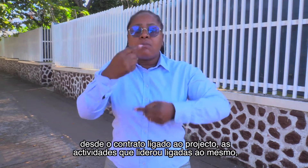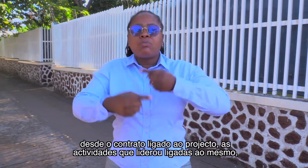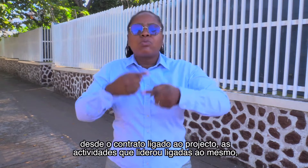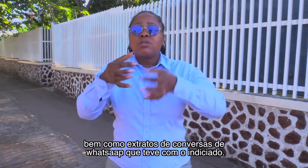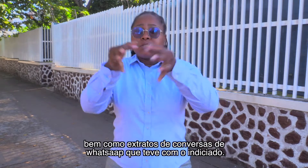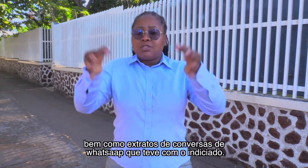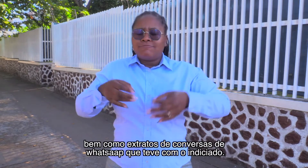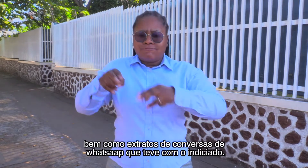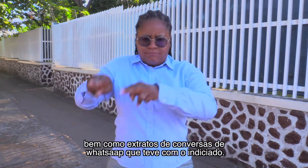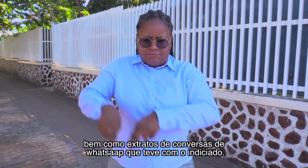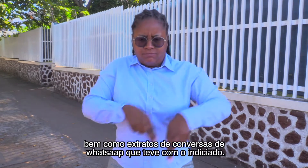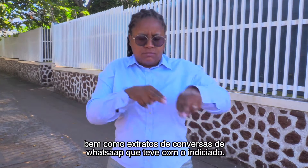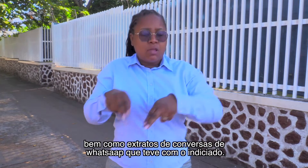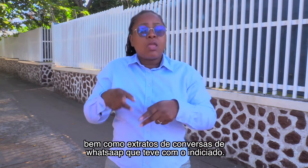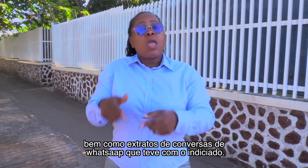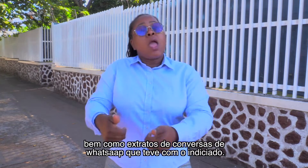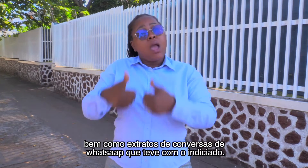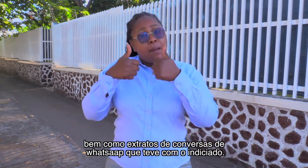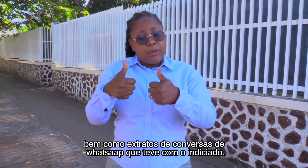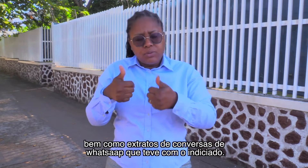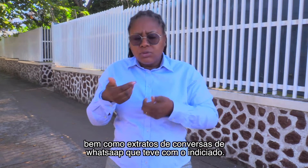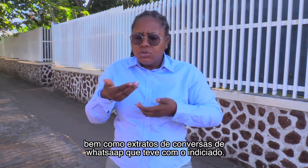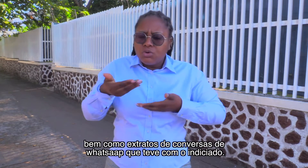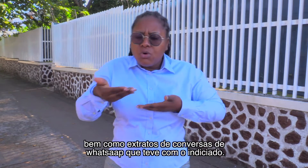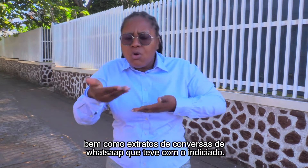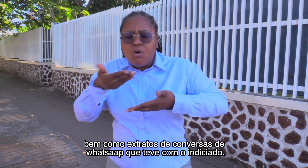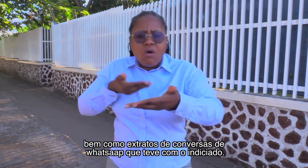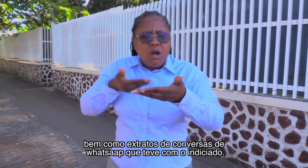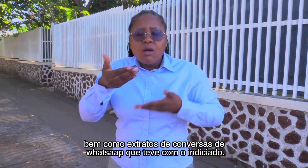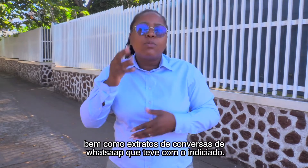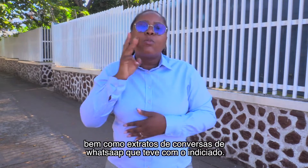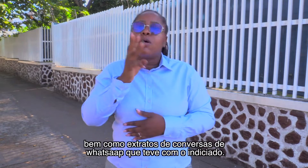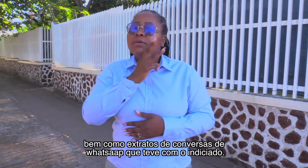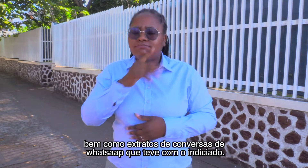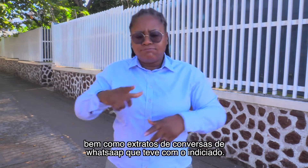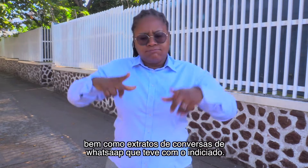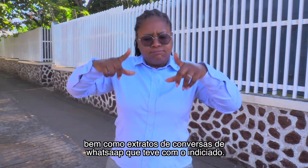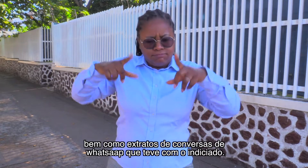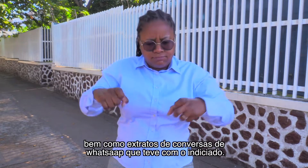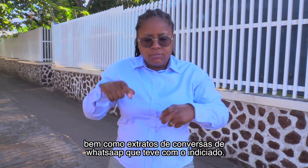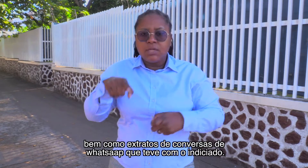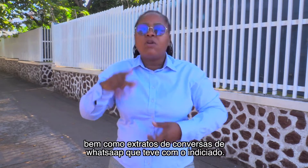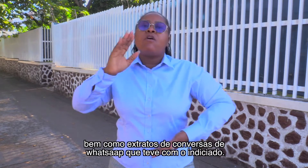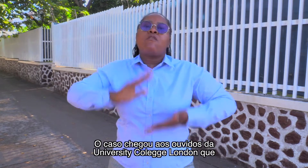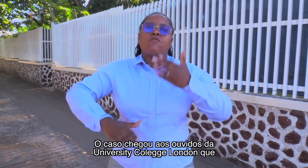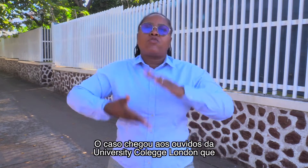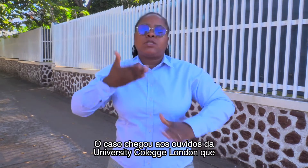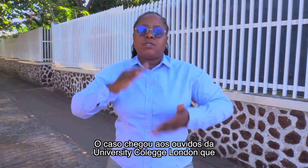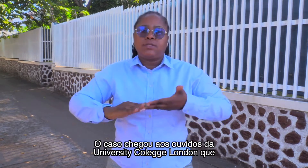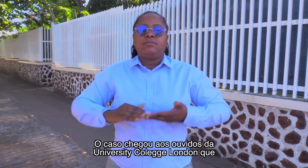mesmo, bem como os extratos de conversas de WhatsApp que teve com o indiciado. O caso chegou